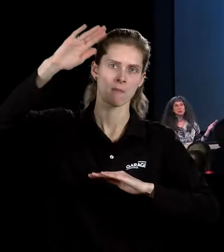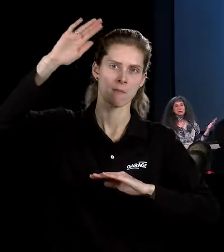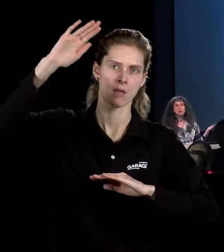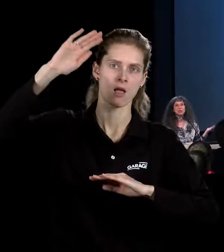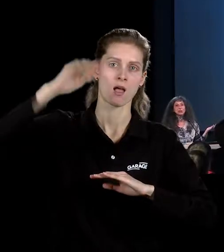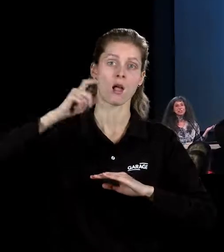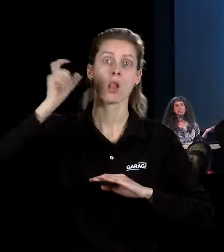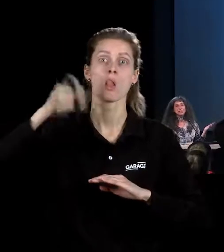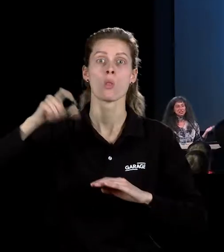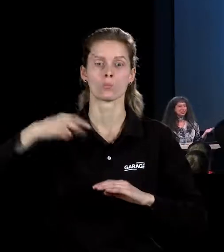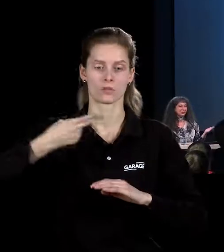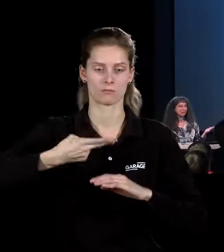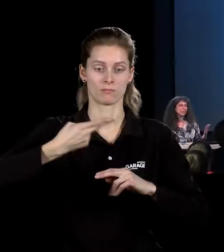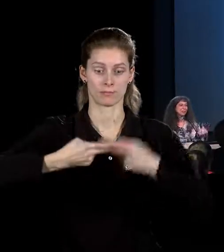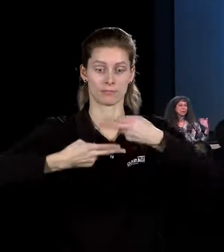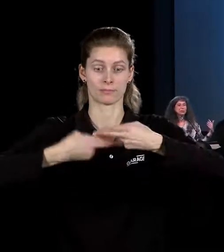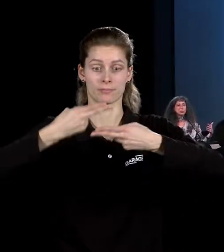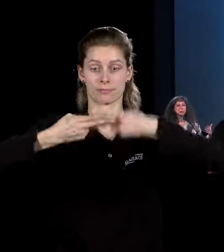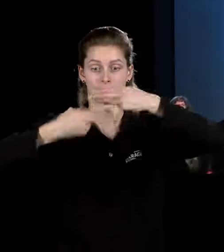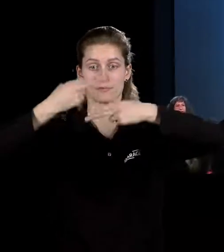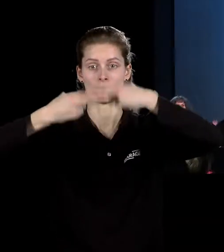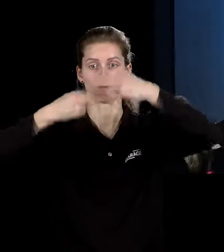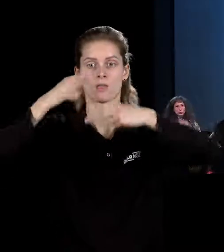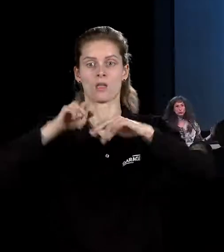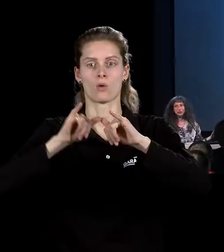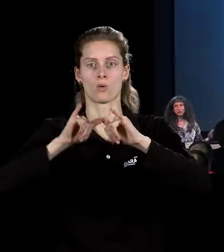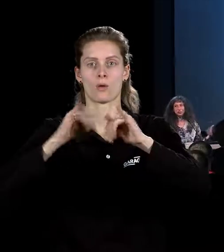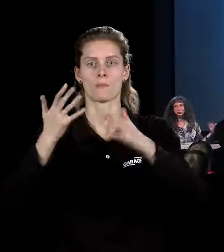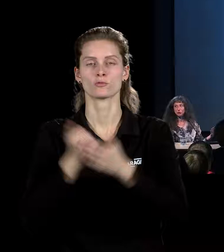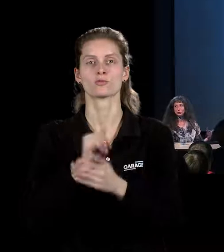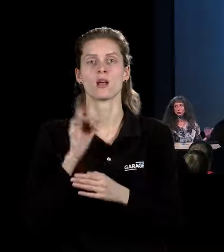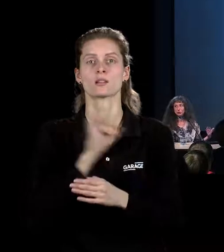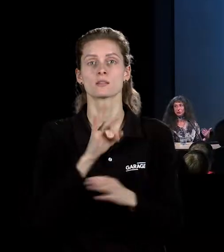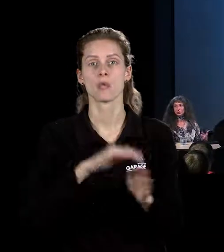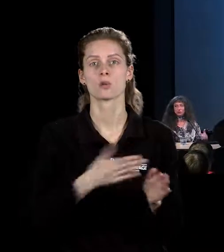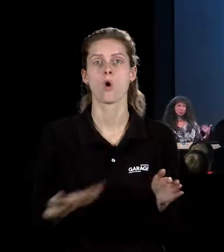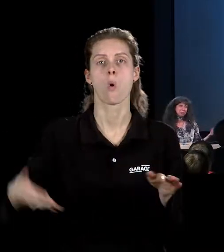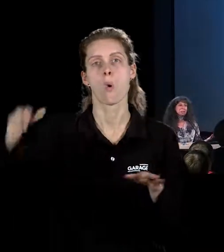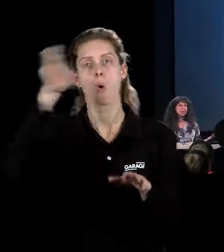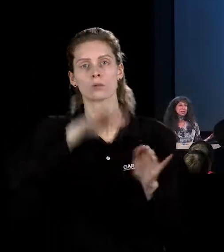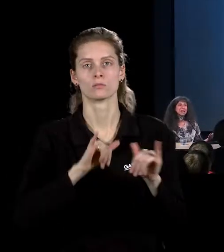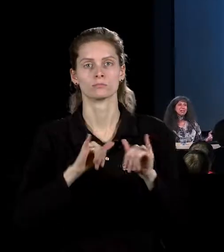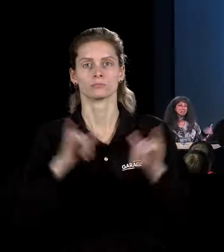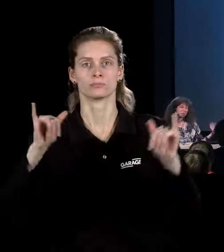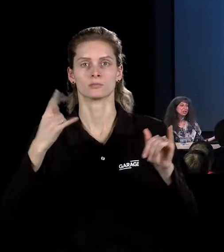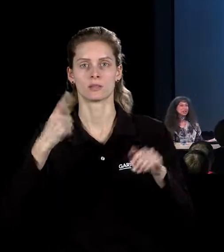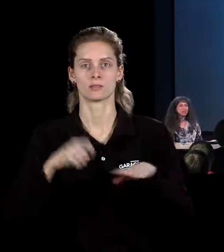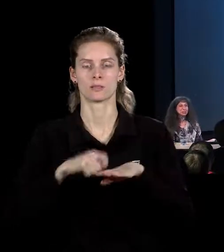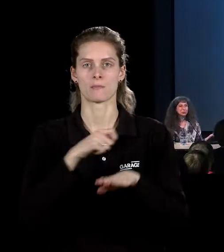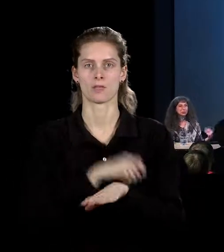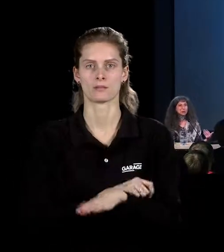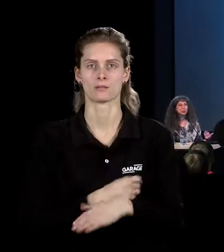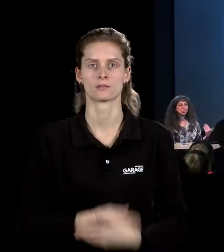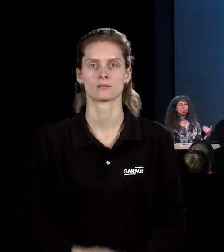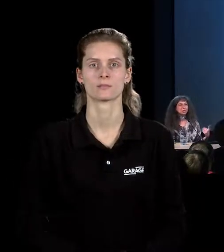размер этой безымянной горы на метр. Вот он собирает этих своих друзей, художников, которые готовы пролежать в